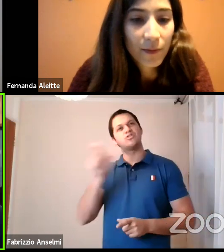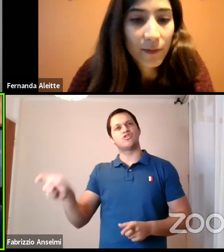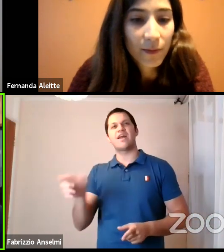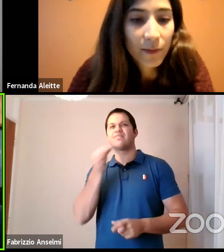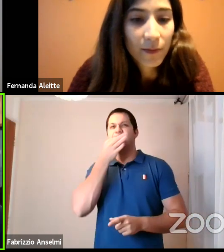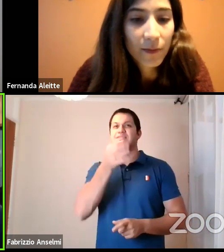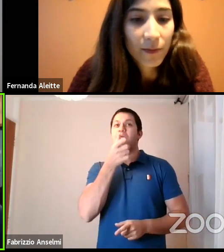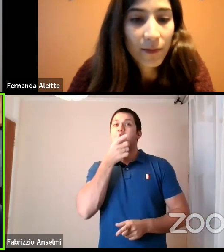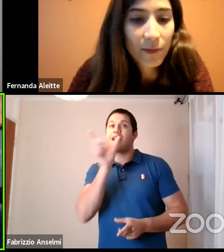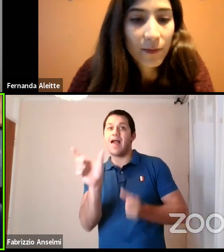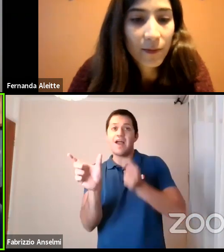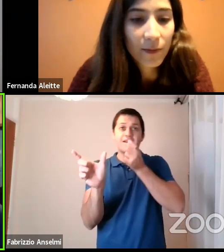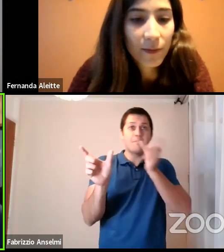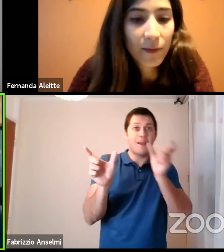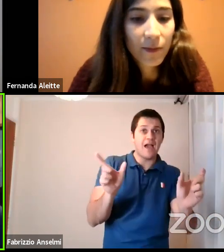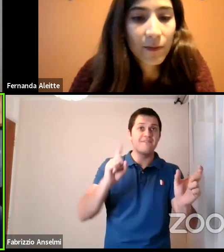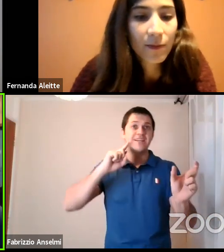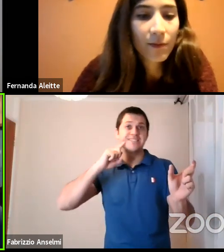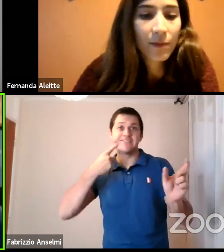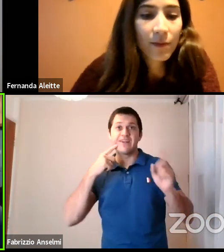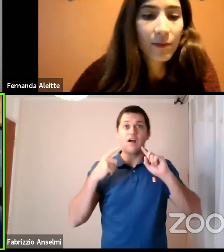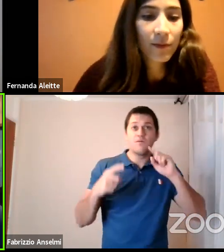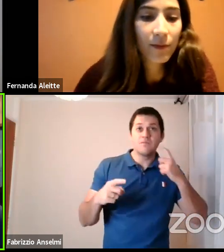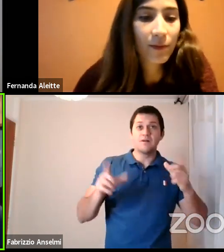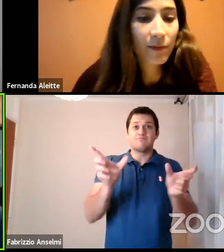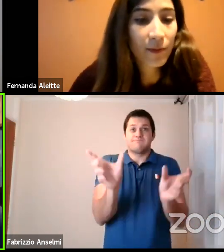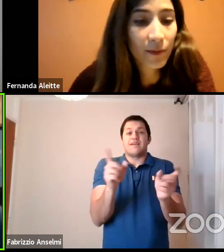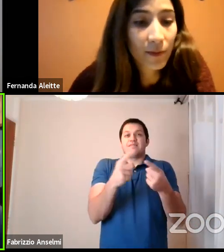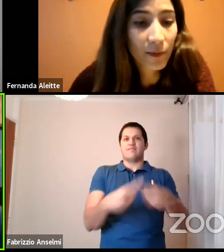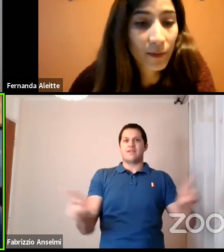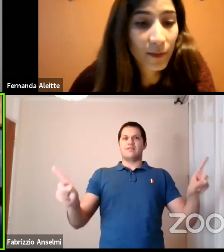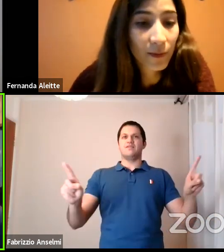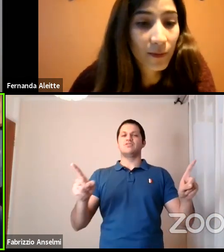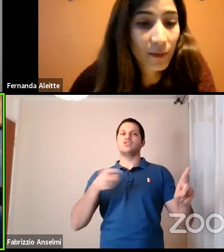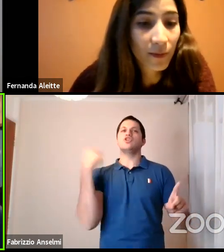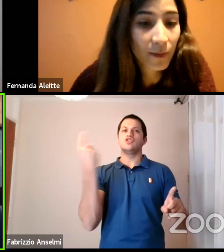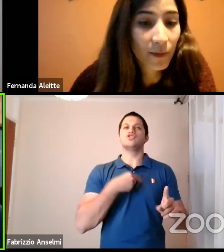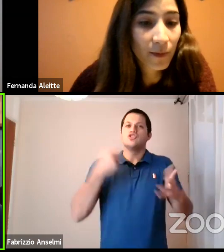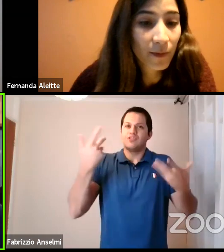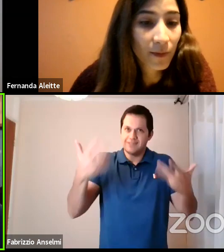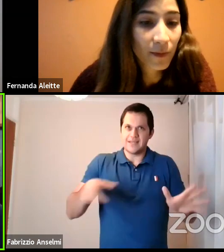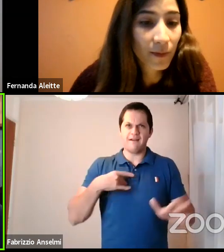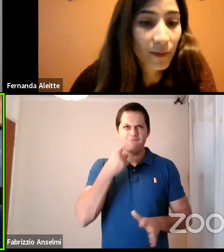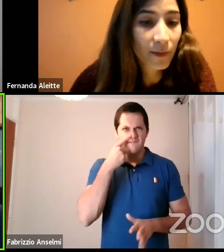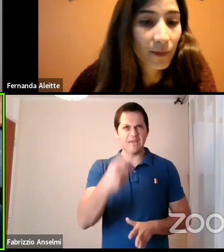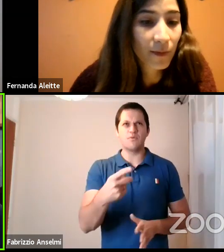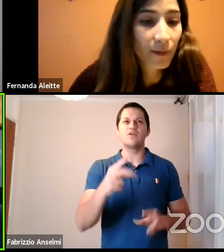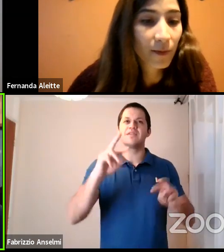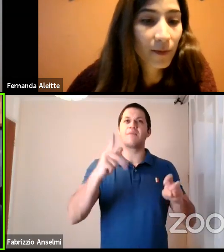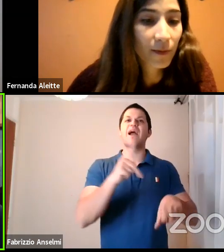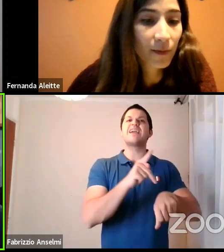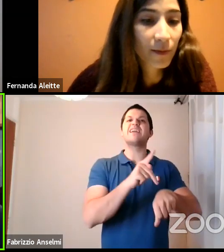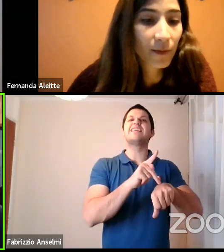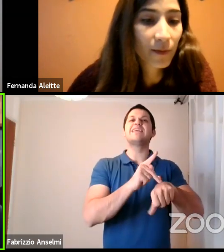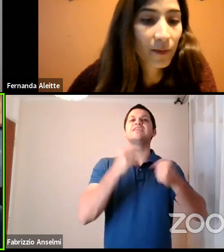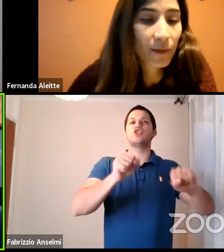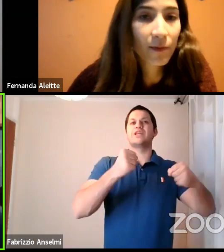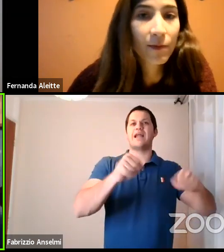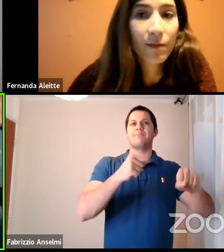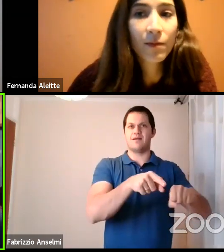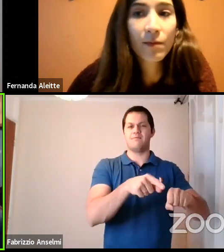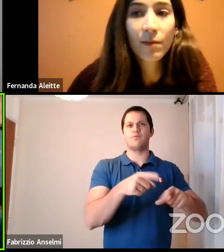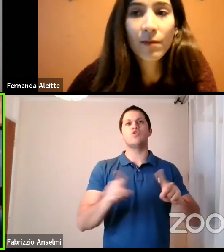considero que hay que saber de dónde viene el nombre. ¿Quién inventó el nombre? Ya vimos de dónde viene kinesioterapia. podría decir brevemente de dónde